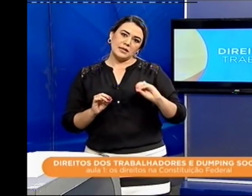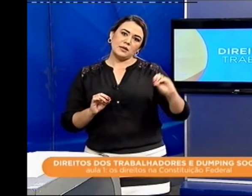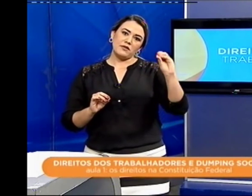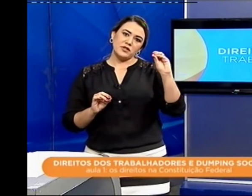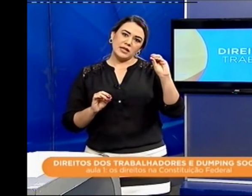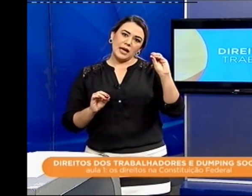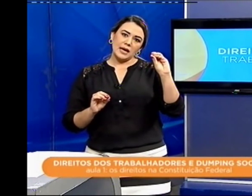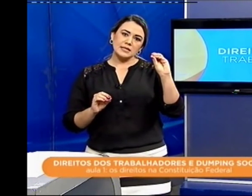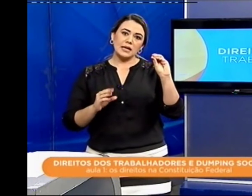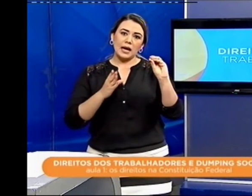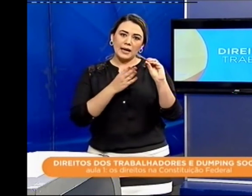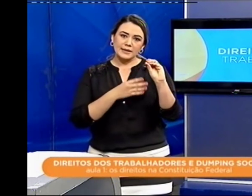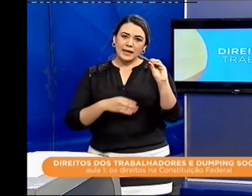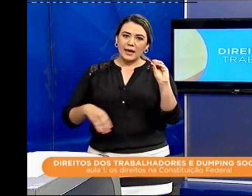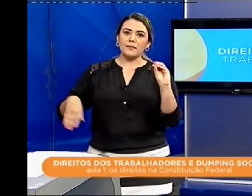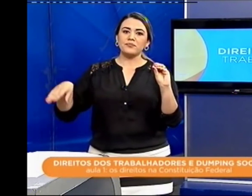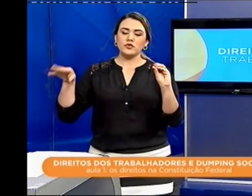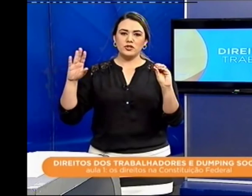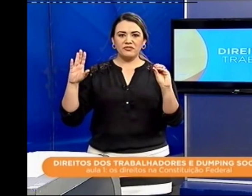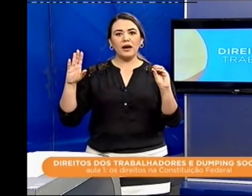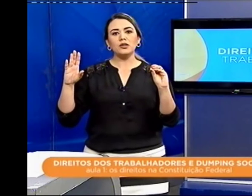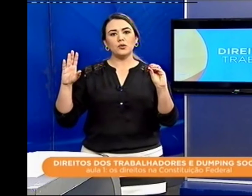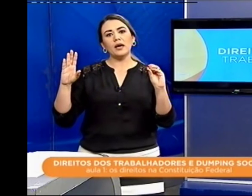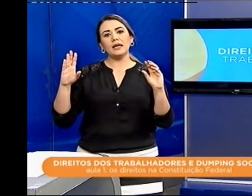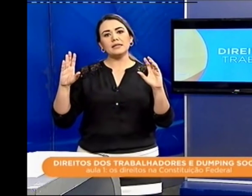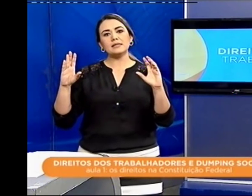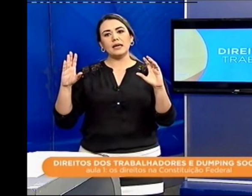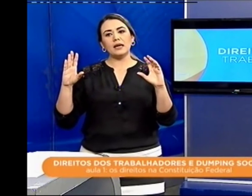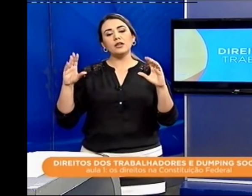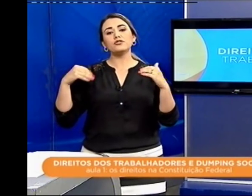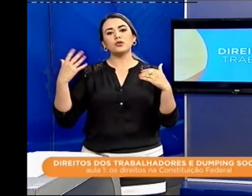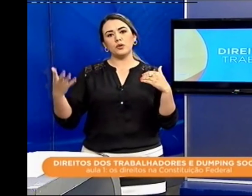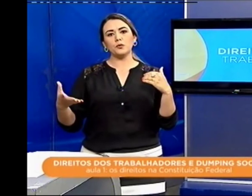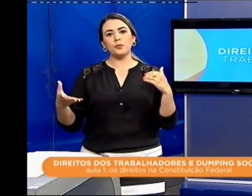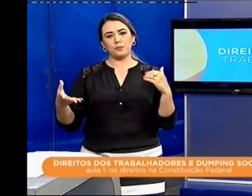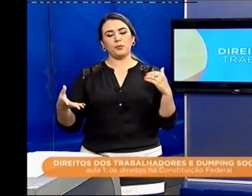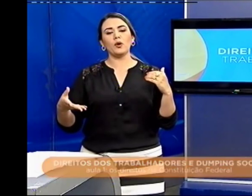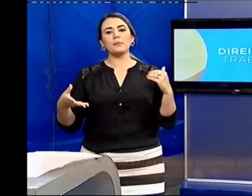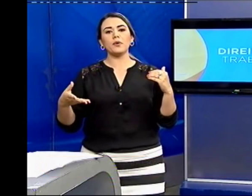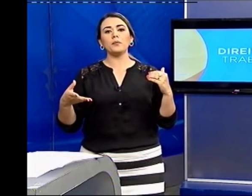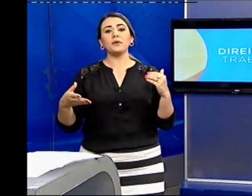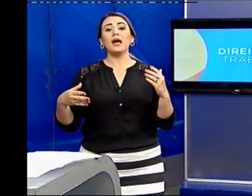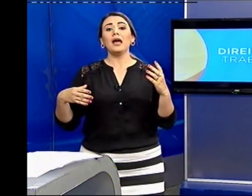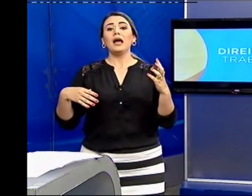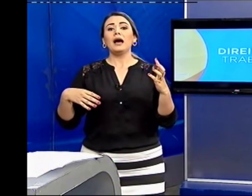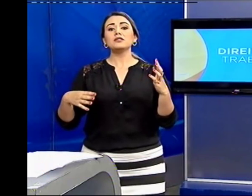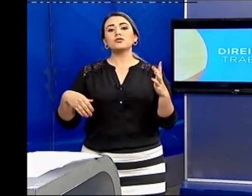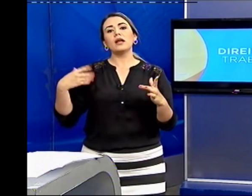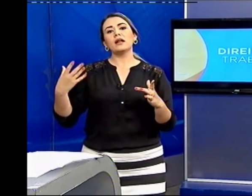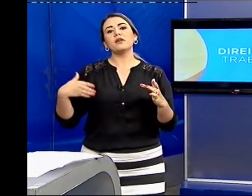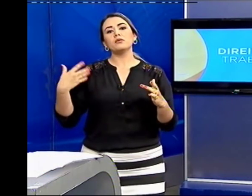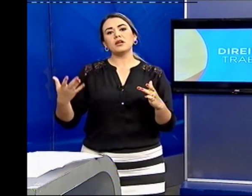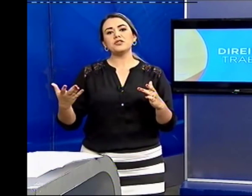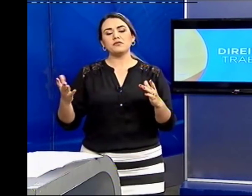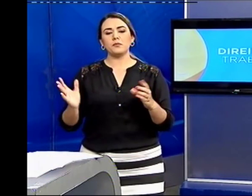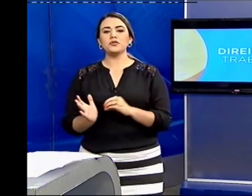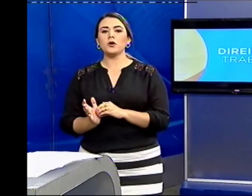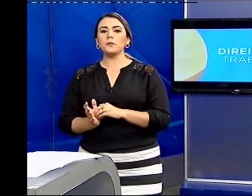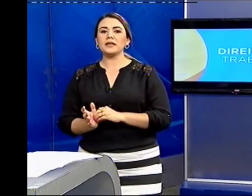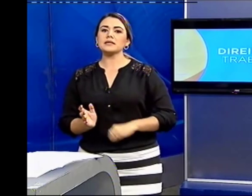estabeleceu o FGTS, até, de fato, ele ser instituído por lei própria, a escolha era facultativa. Eu podia optar